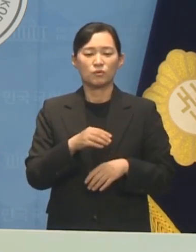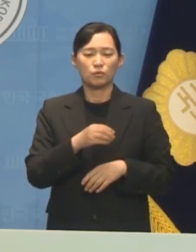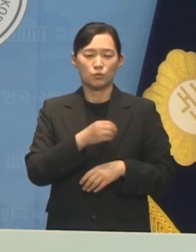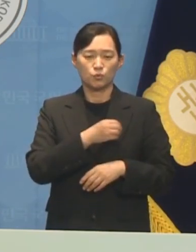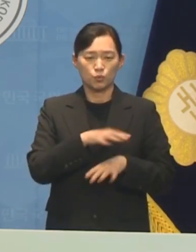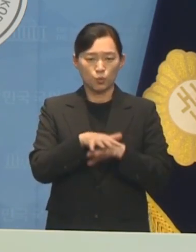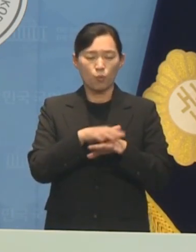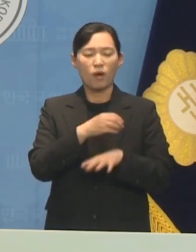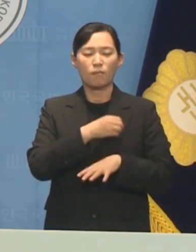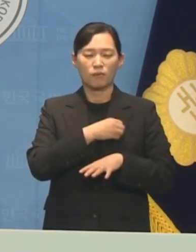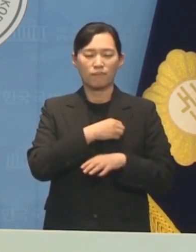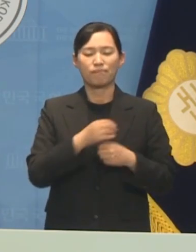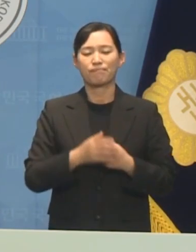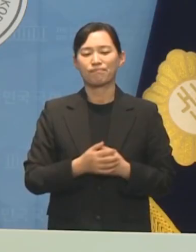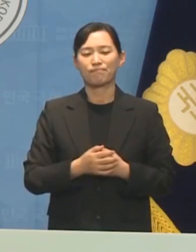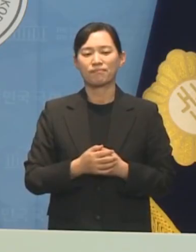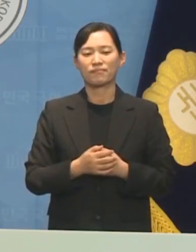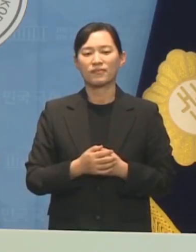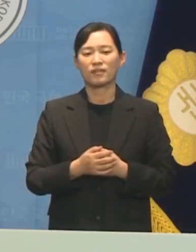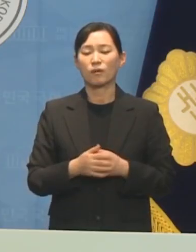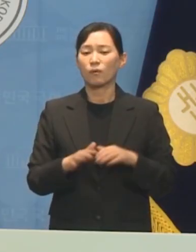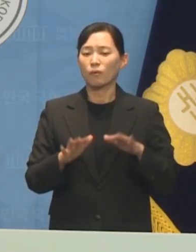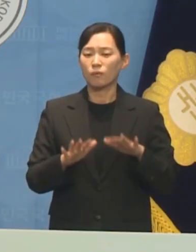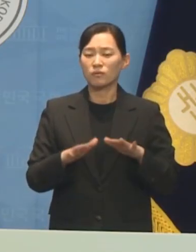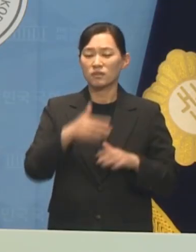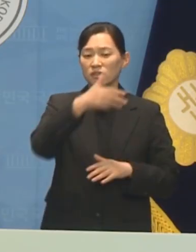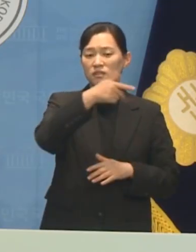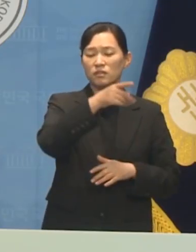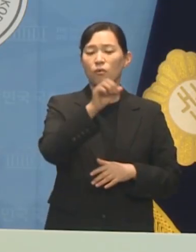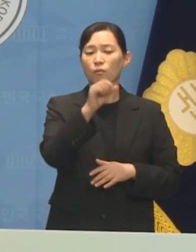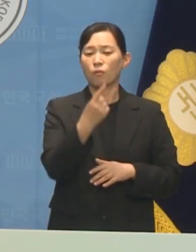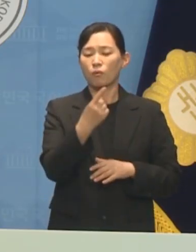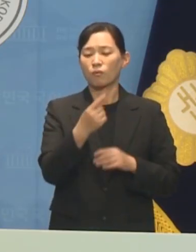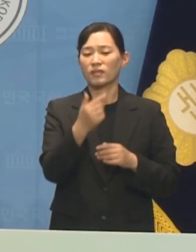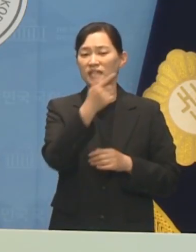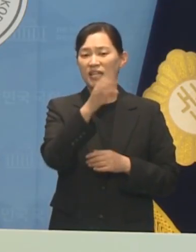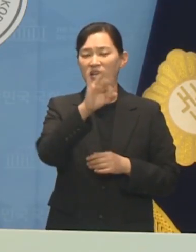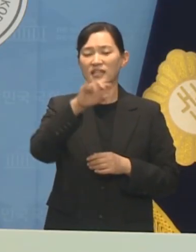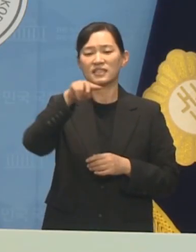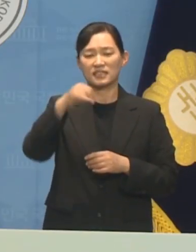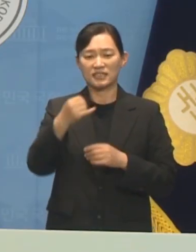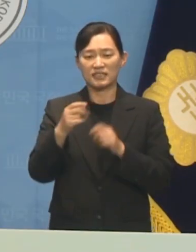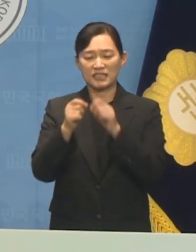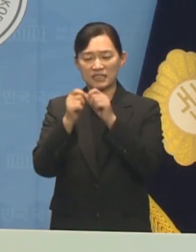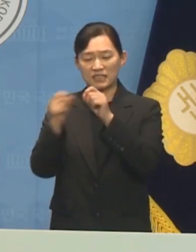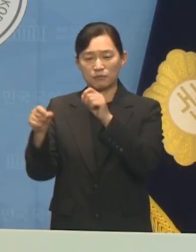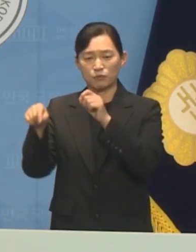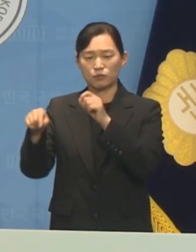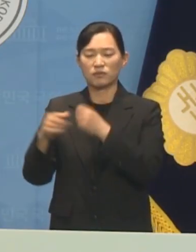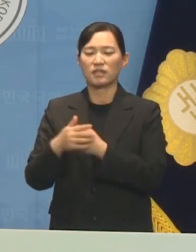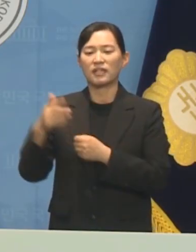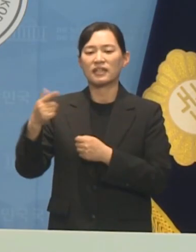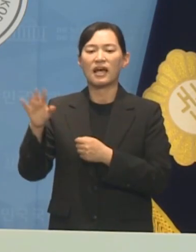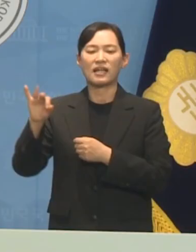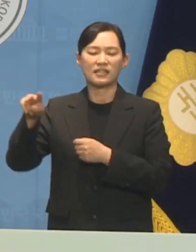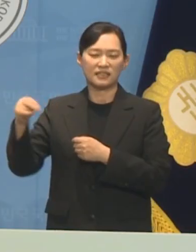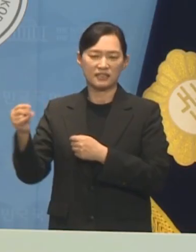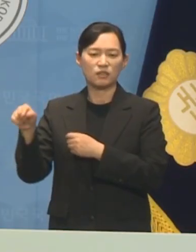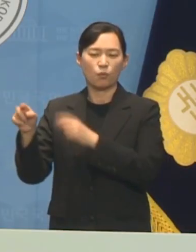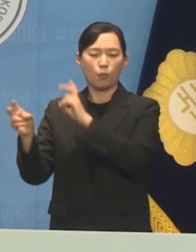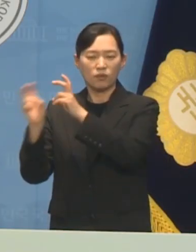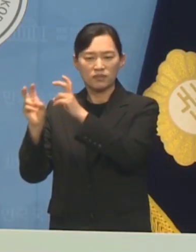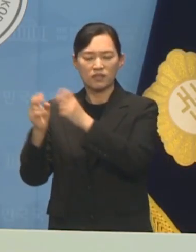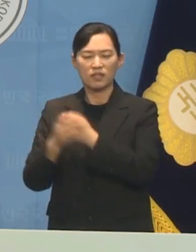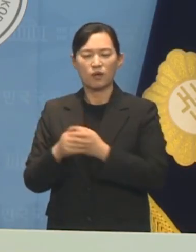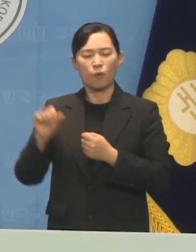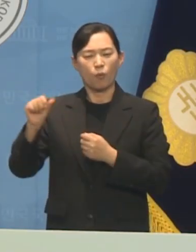이철만 엔지니어입니다. 오늘 저는 청원아이스의 자회사인 나이스 엔지니어링 소속 570명 노동자의